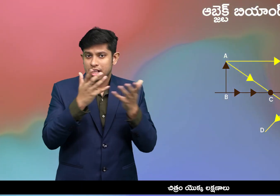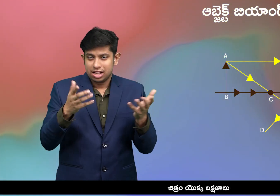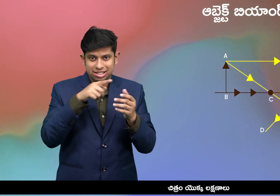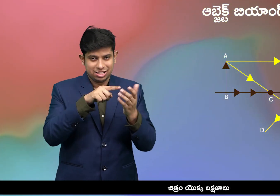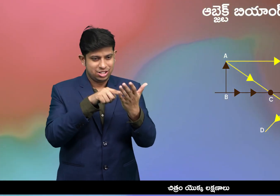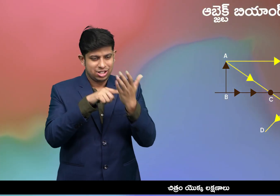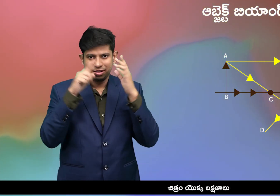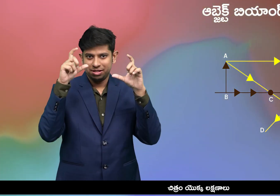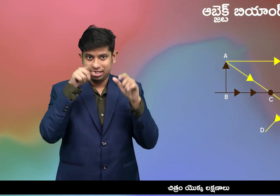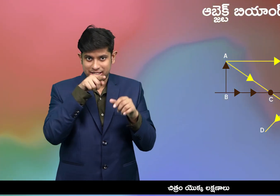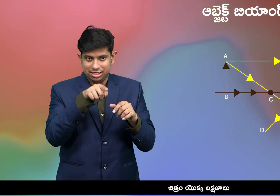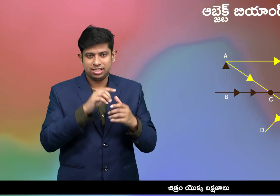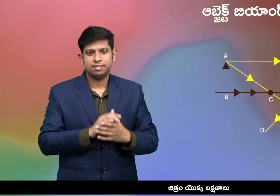చిత్రం యొక్క లక్షణాలు.